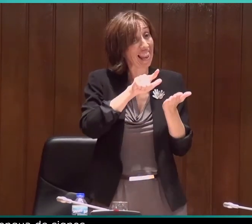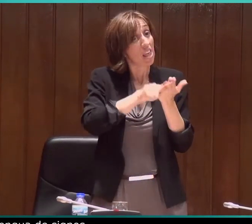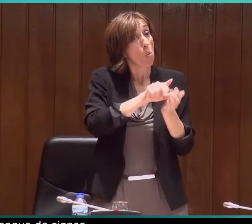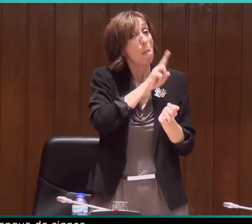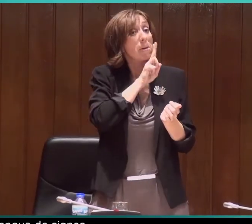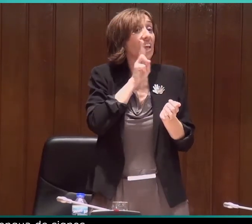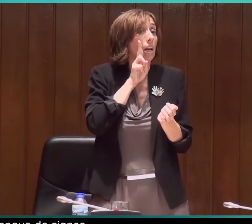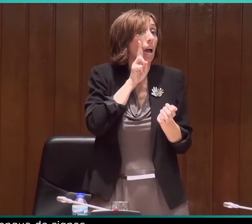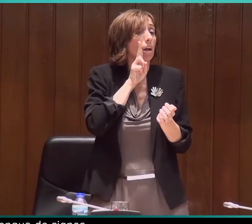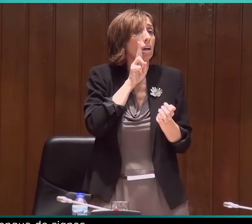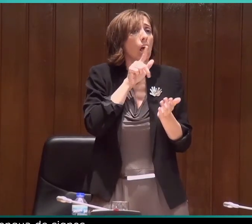la lengua materna